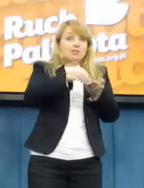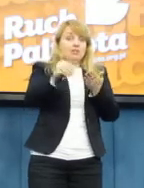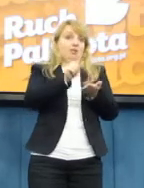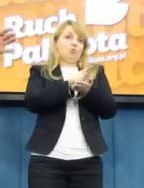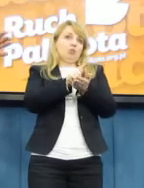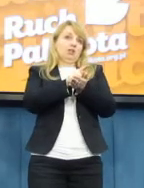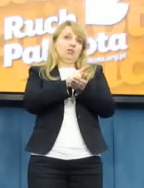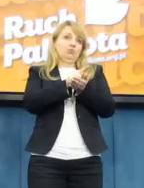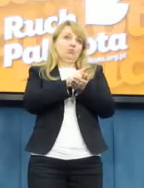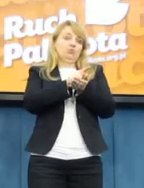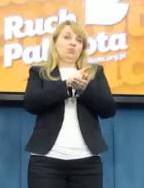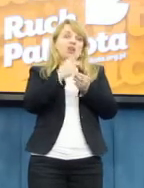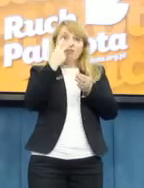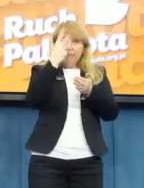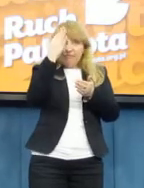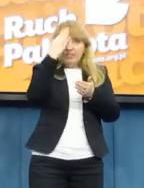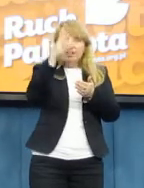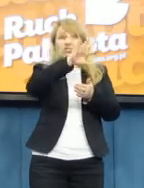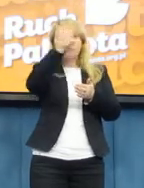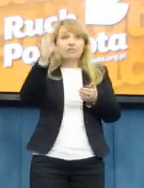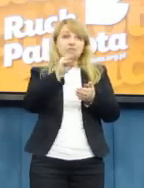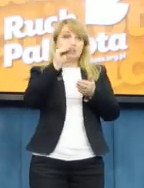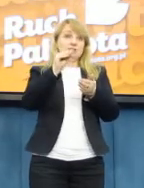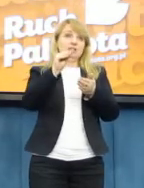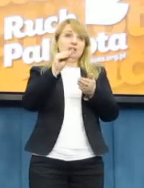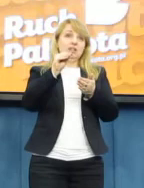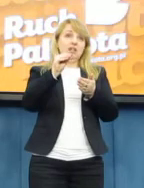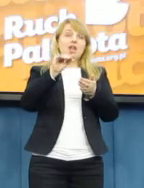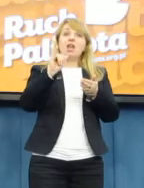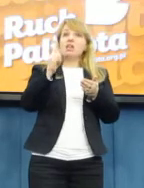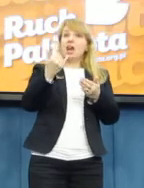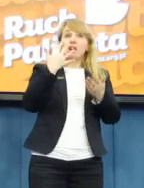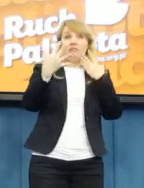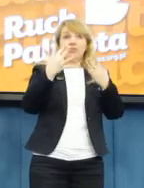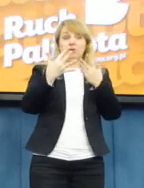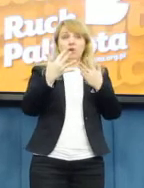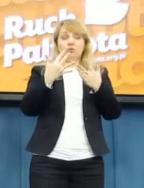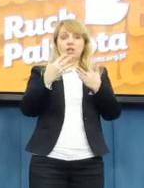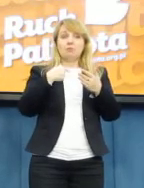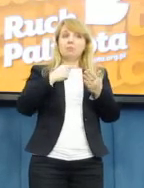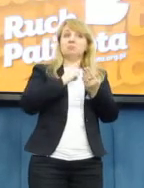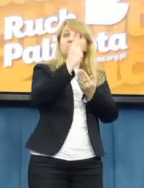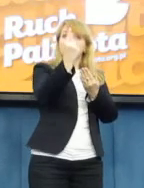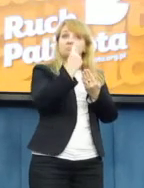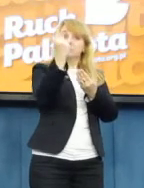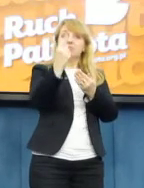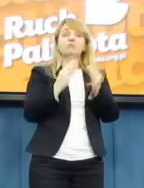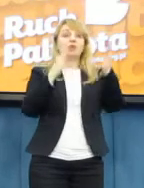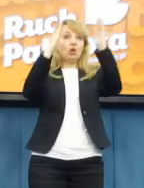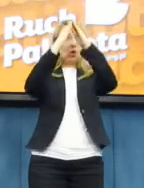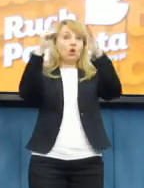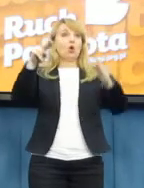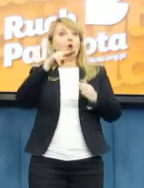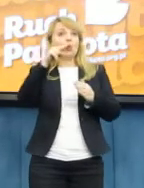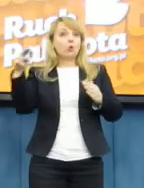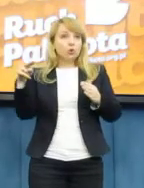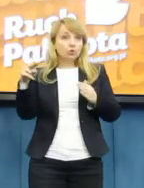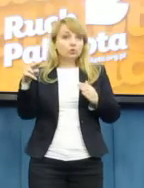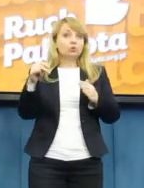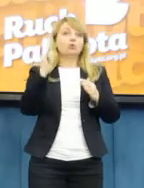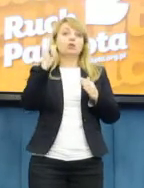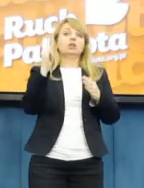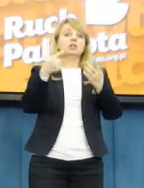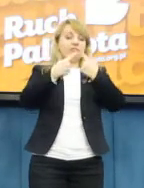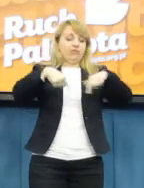tu jesteśmy przed telewizorami może, no, jakąś usługę w kościele wykonują, czy pobierają